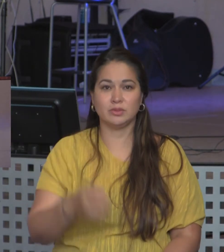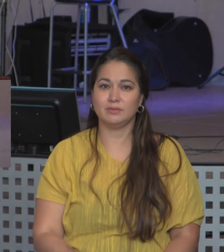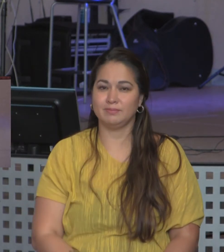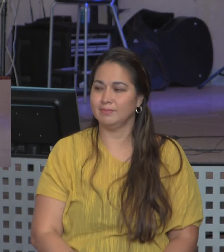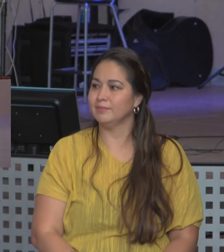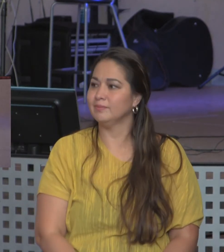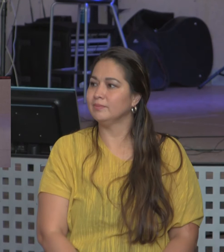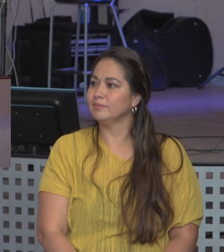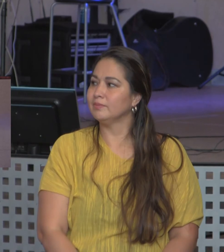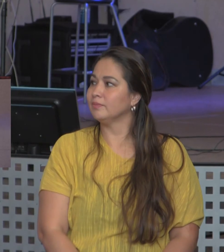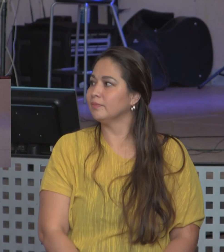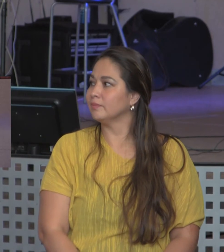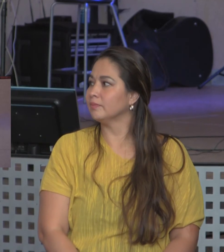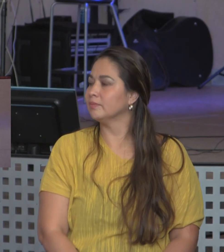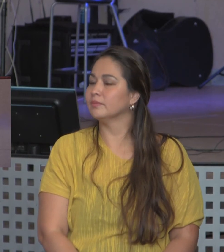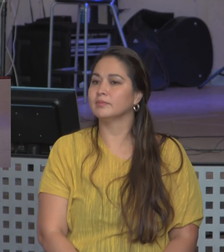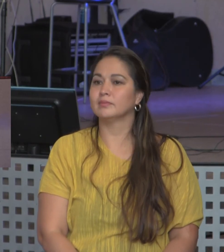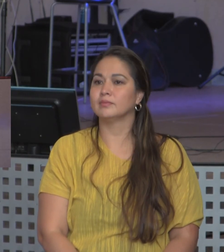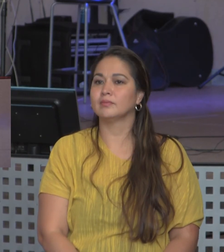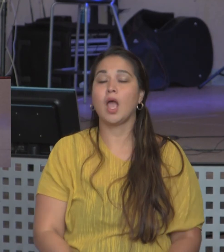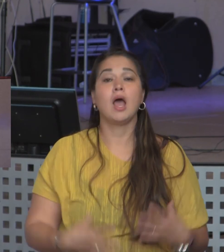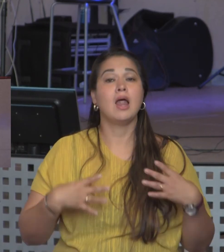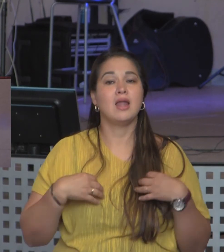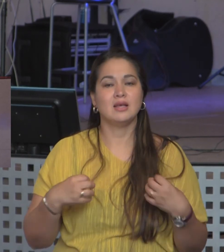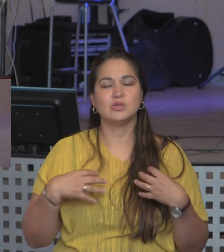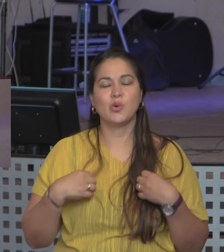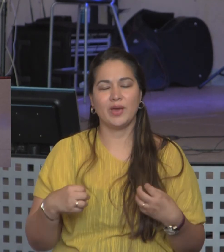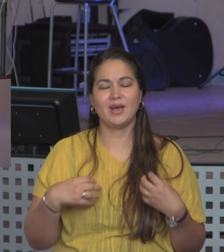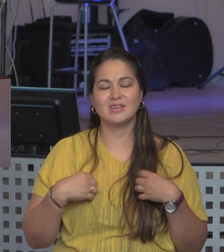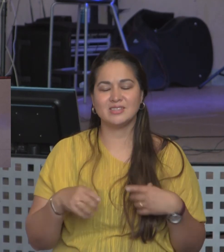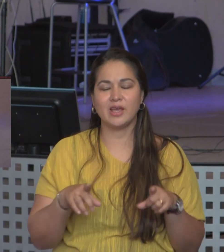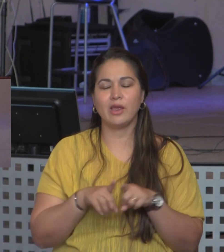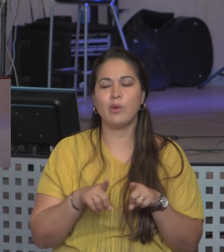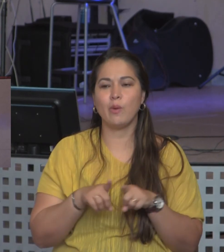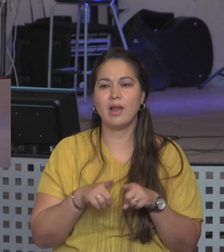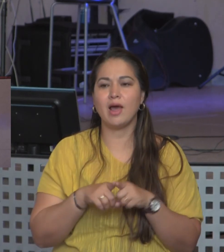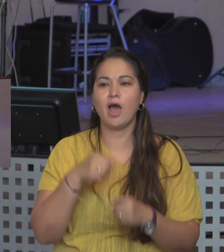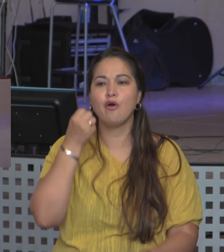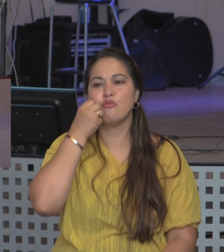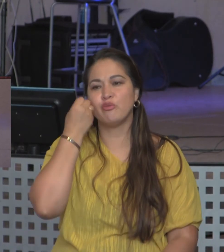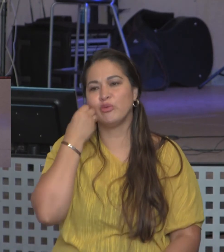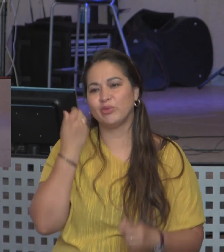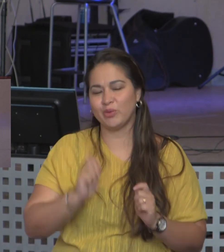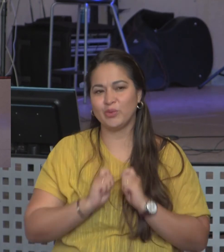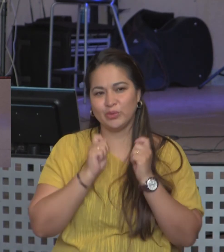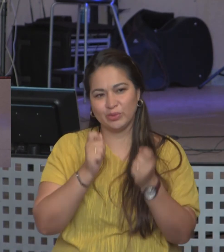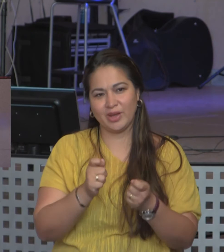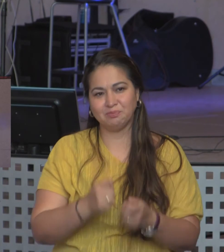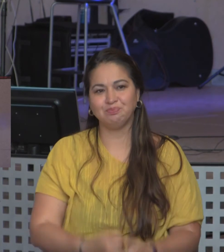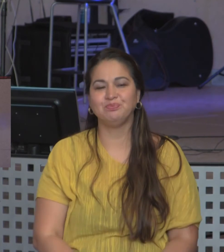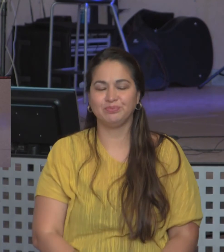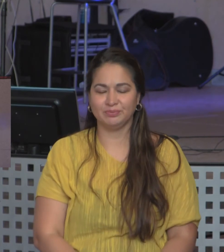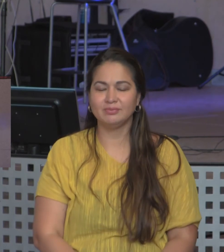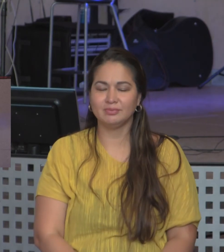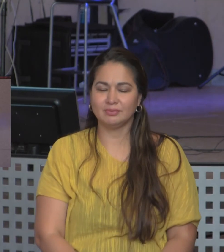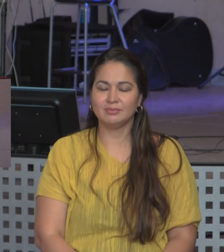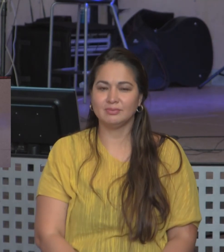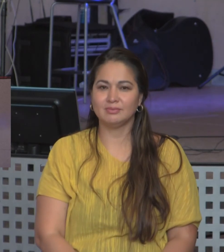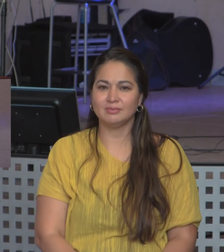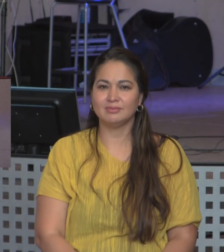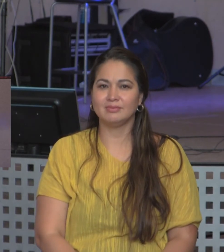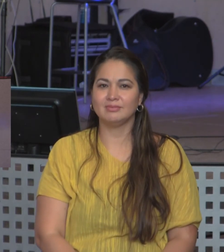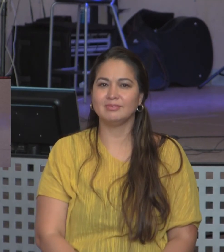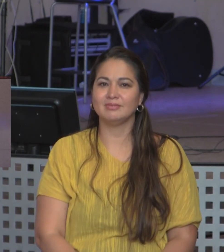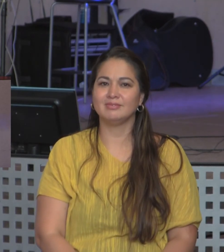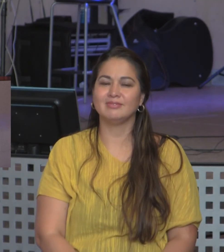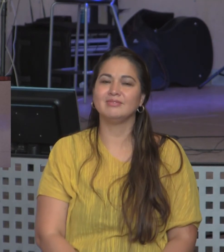Las ovejas son fructíferas. ¿Y sabes por qué son fructíferas? Esto no de